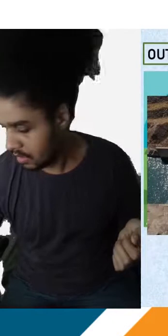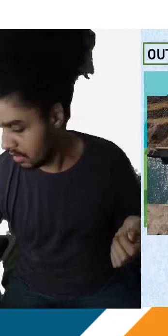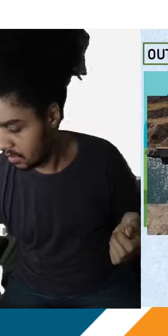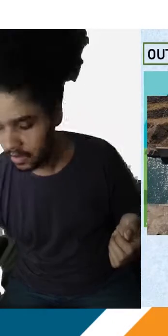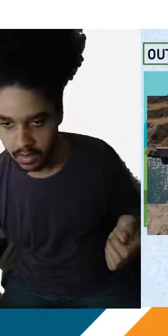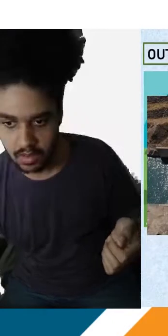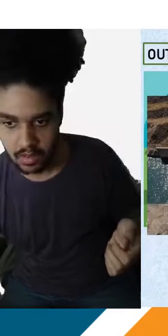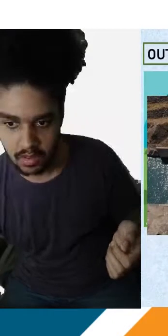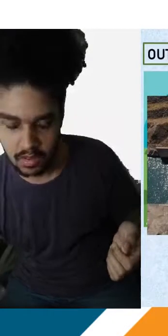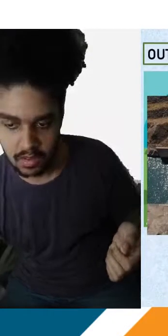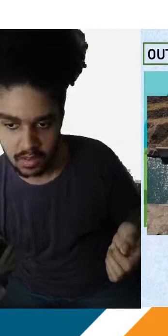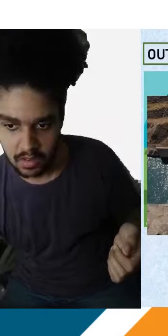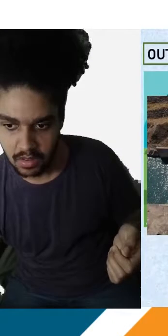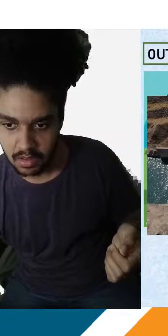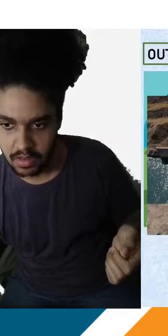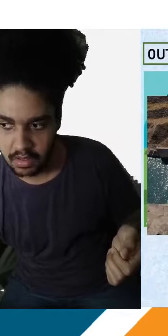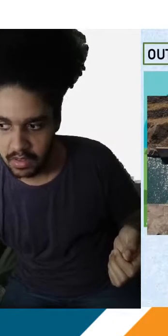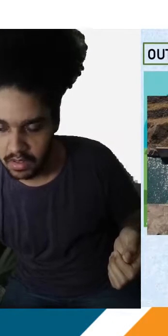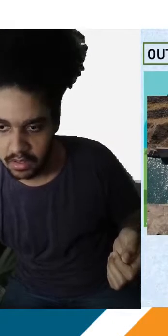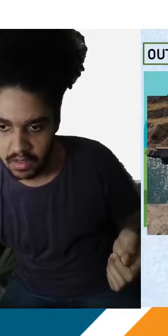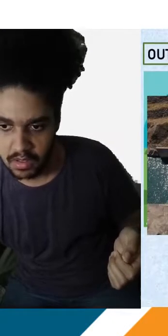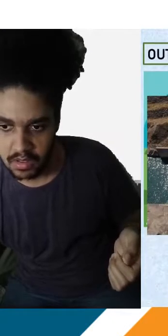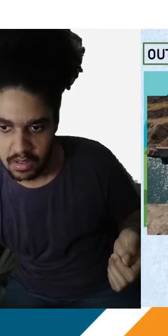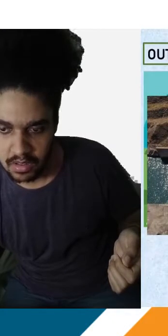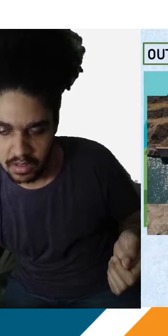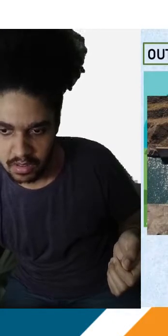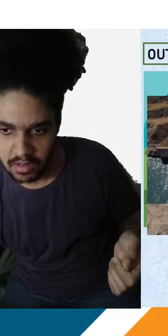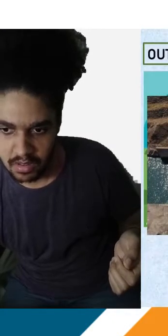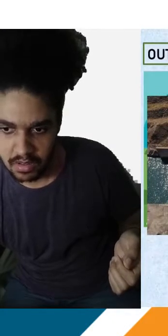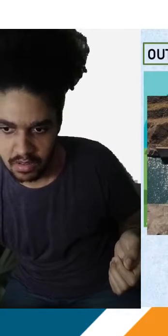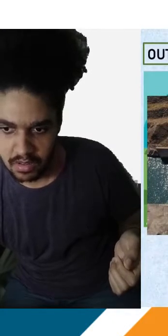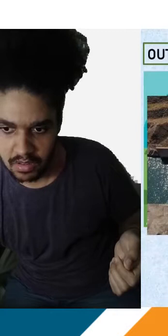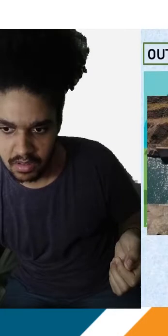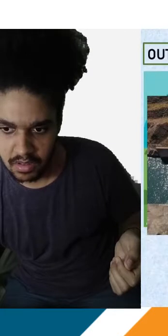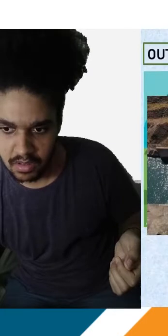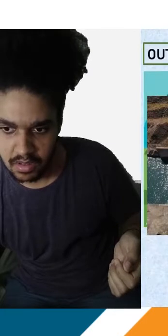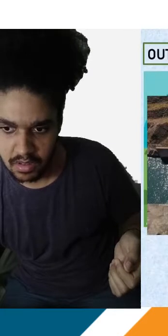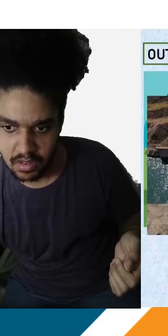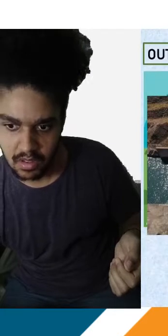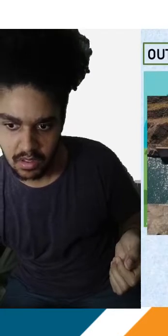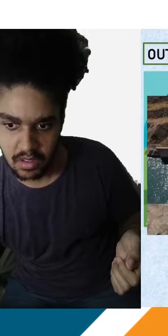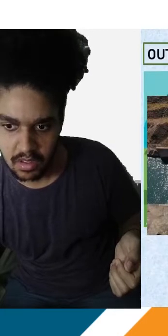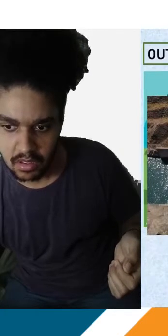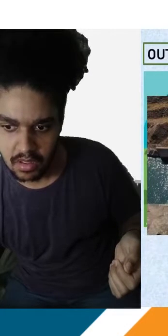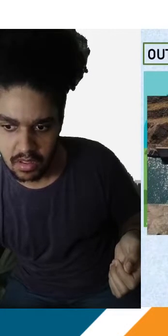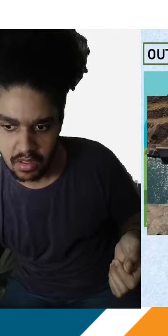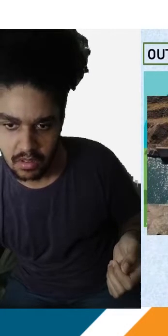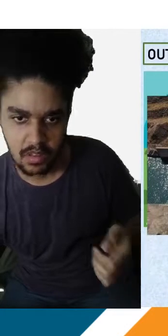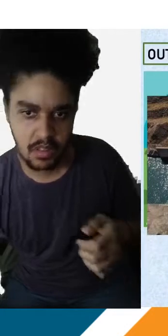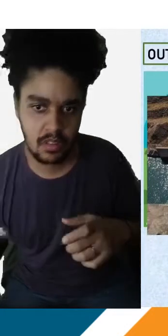analisar algumas configurações. Quando a gente constrói uma barragem, como essa